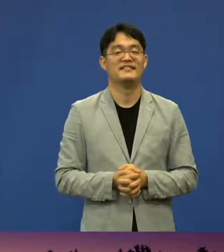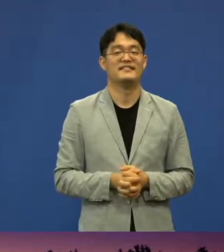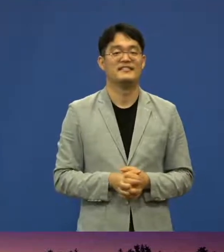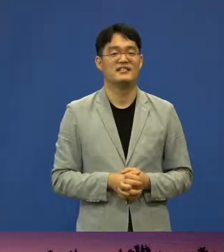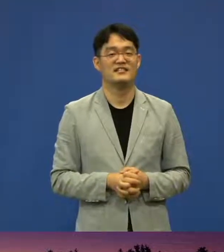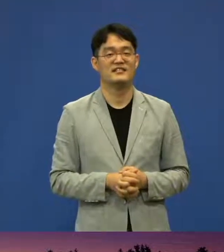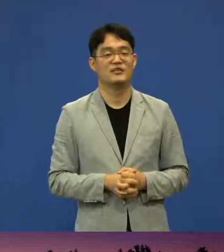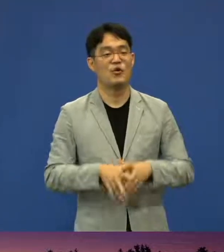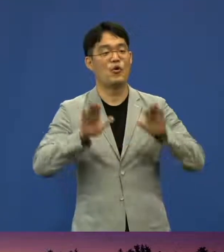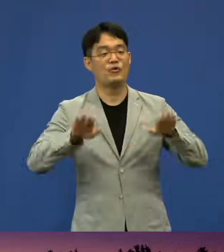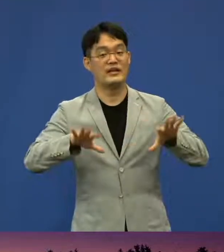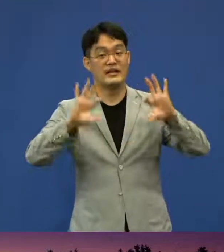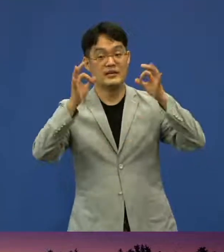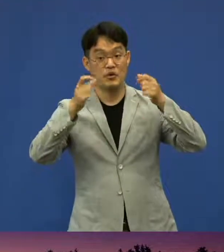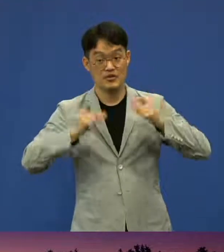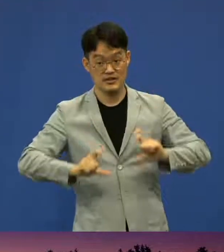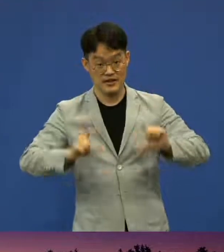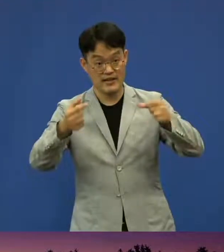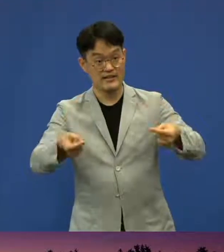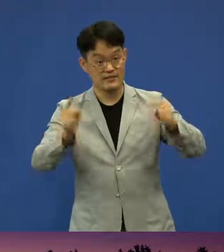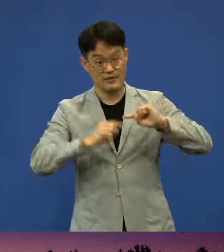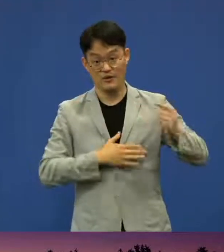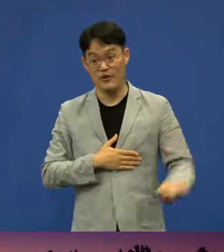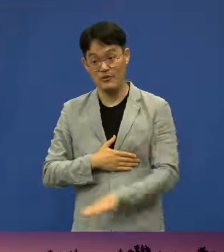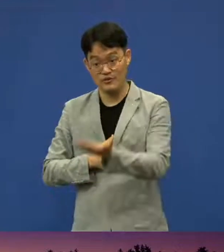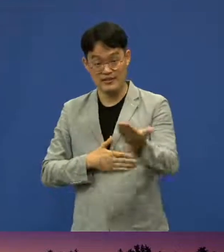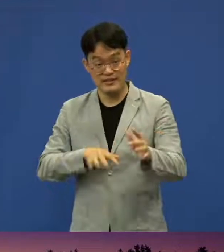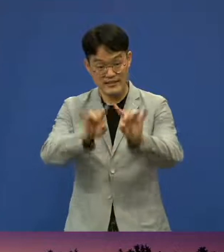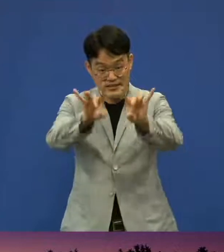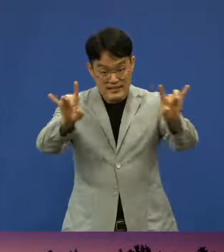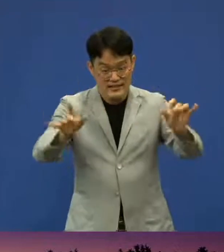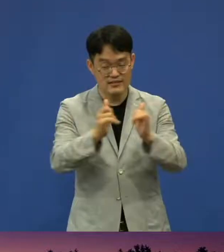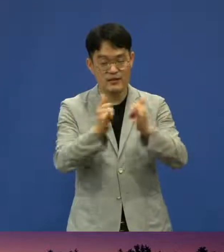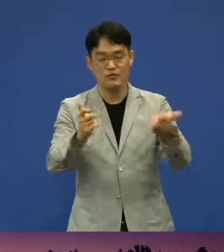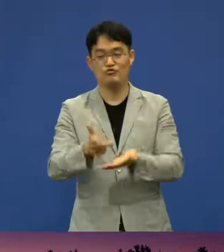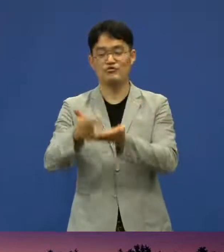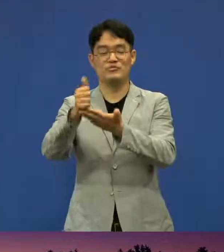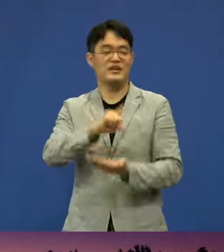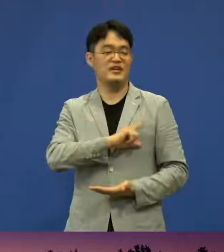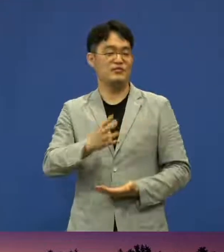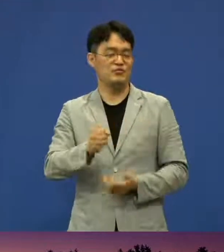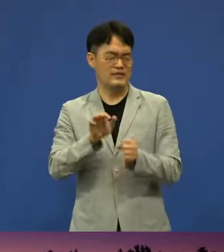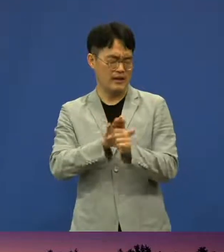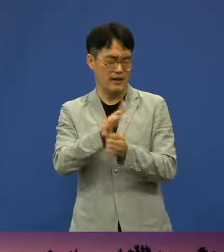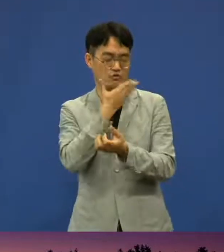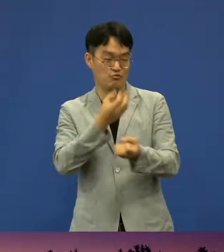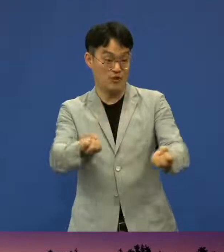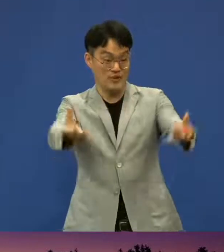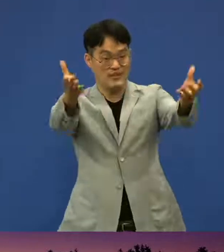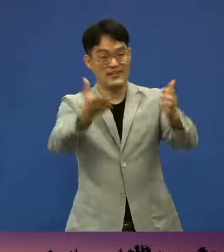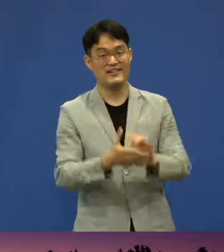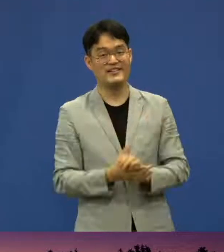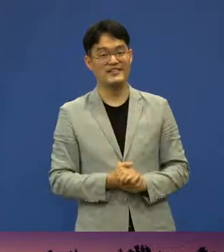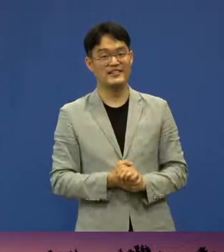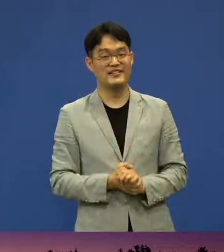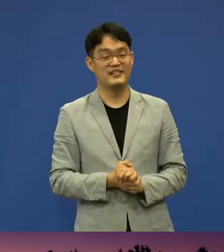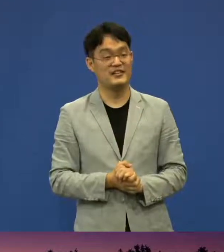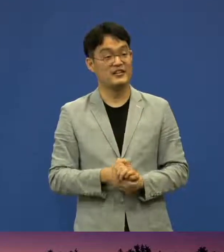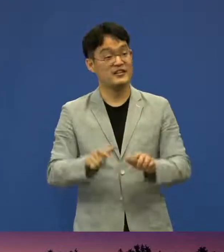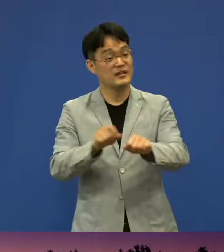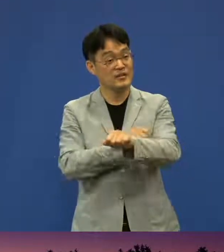오늘 금요차례에 함께한 여러분들 한 사람 한 사람을 주님의 이름으로 사랑하고 축복합니다. 특별히 우리